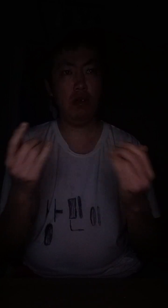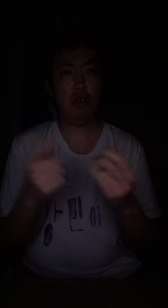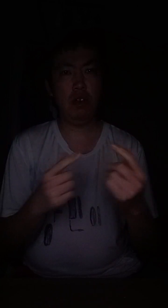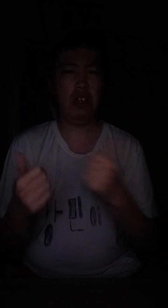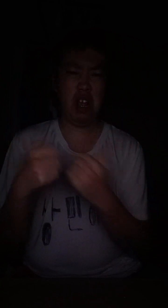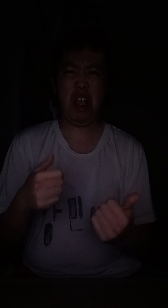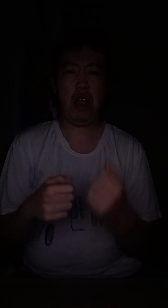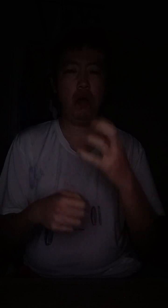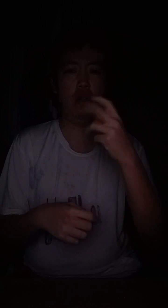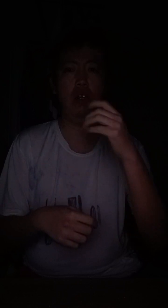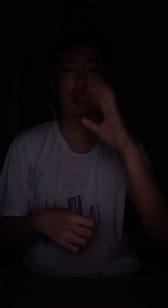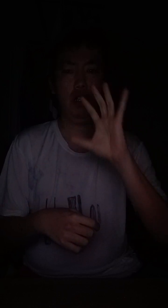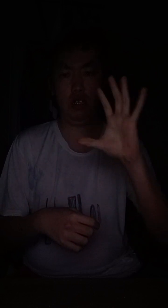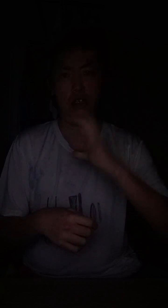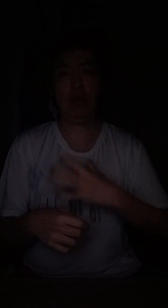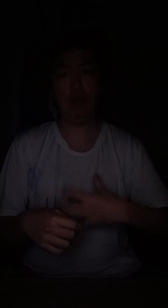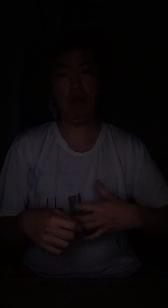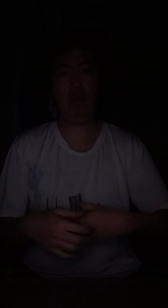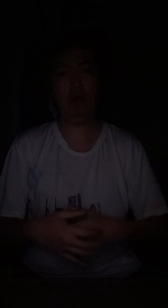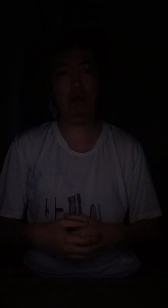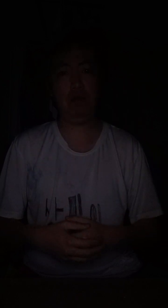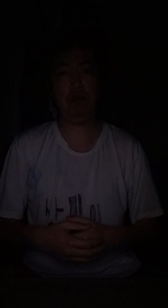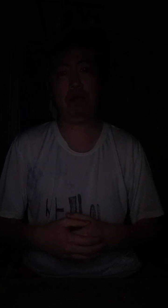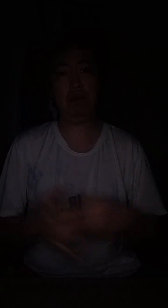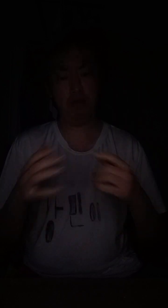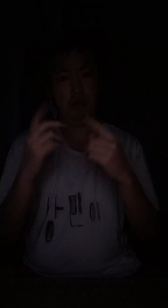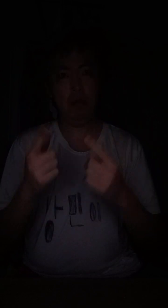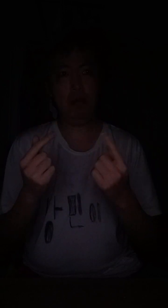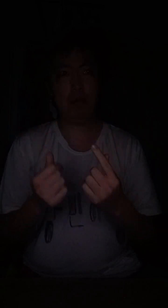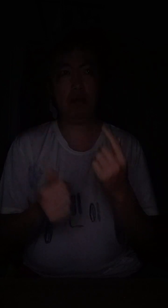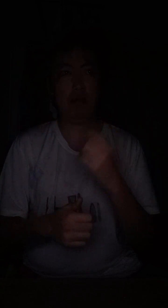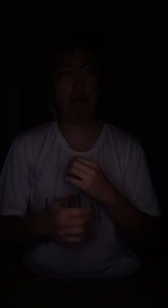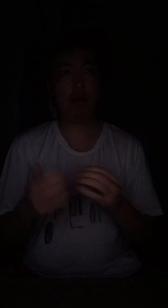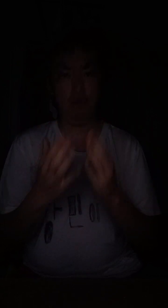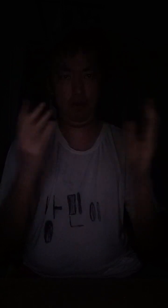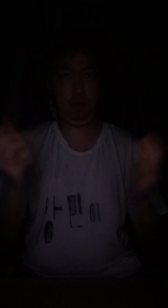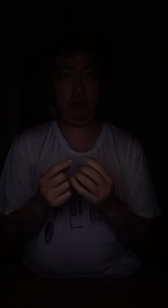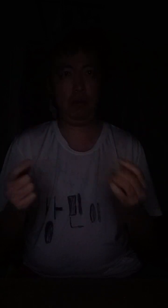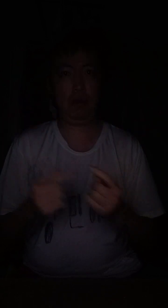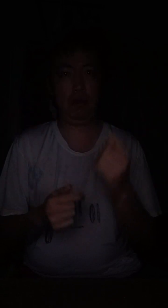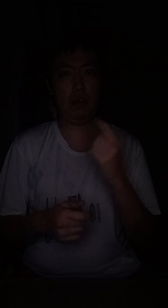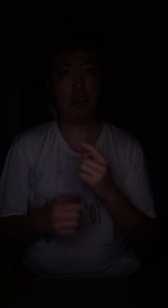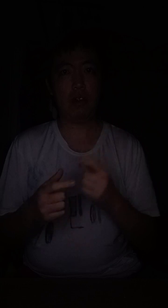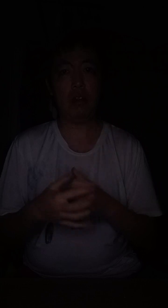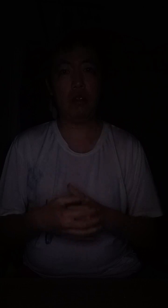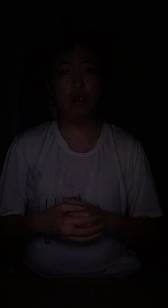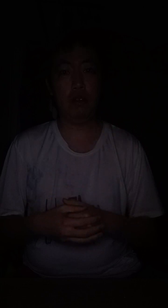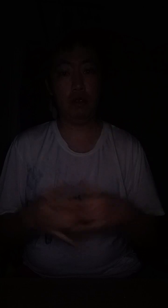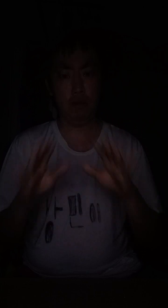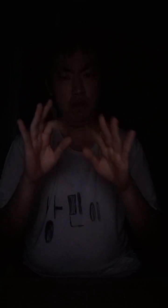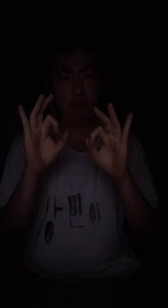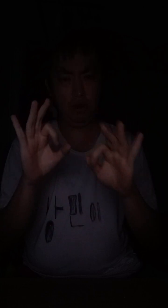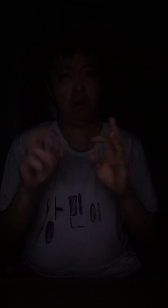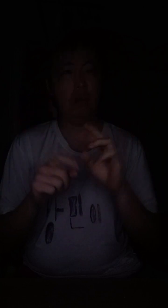살해당한 화장실의 모습입니다. 밤 늦은 시각 이 화장실을 중심으로 반경 300m 내 빌딩 10곳, 신논현역